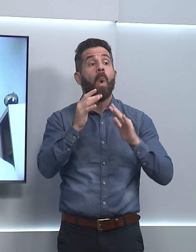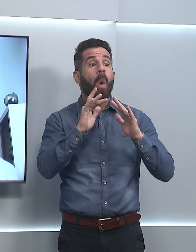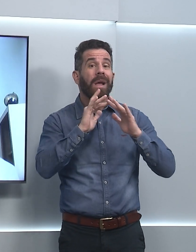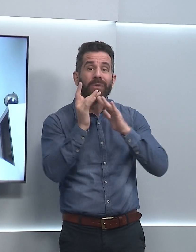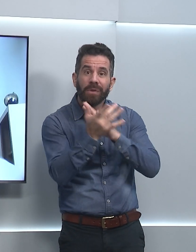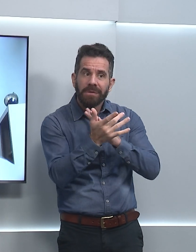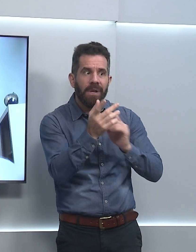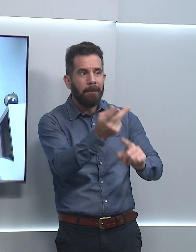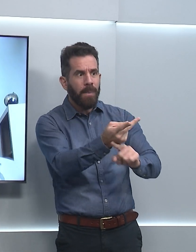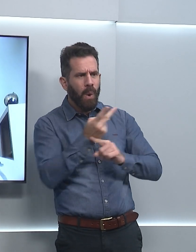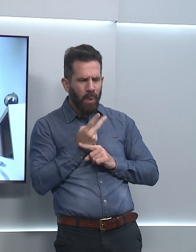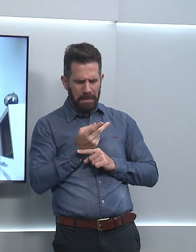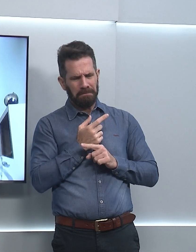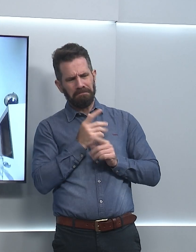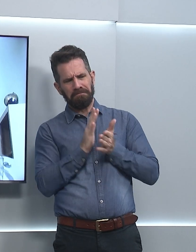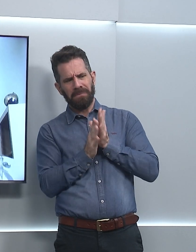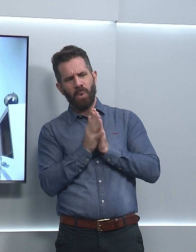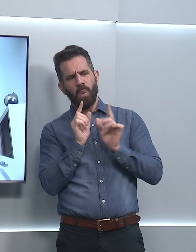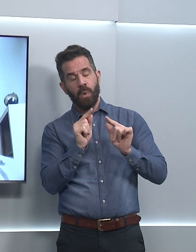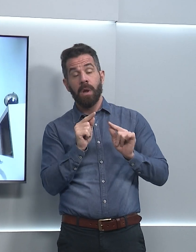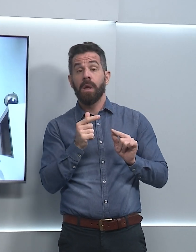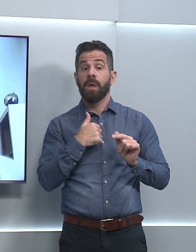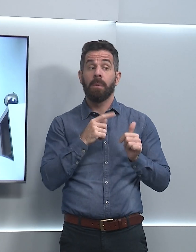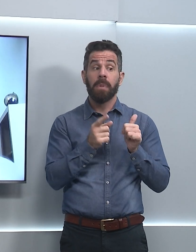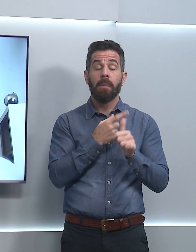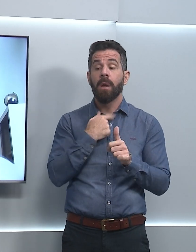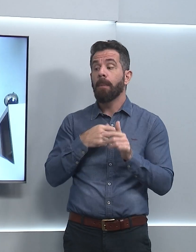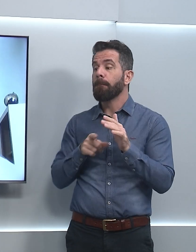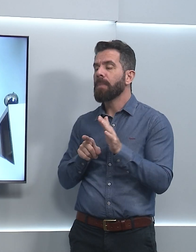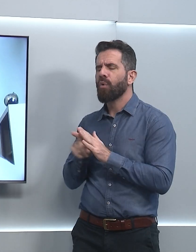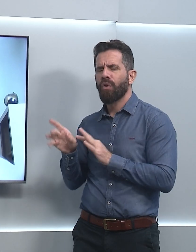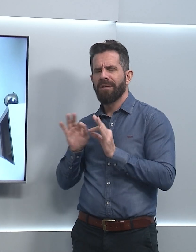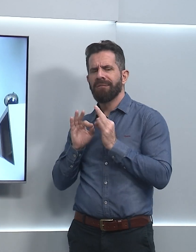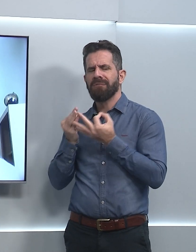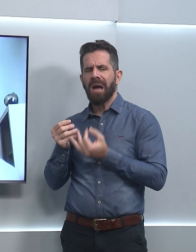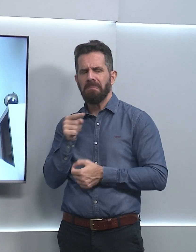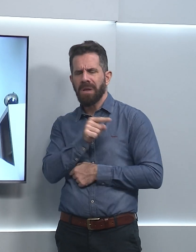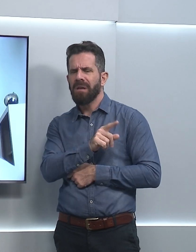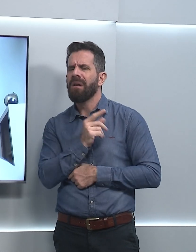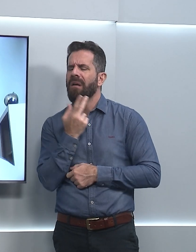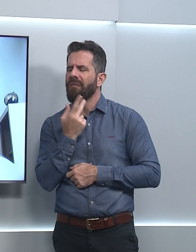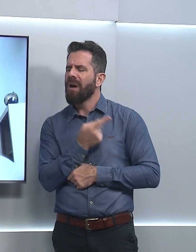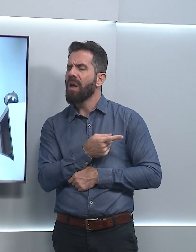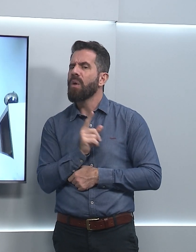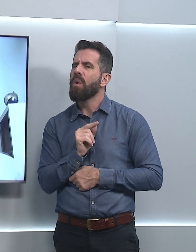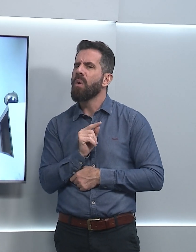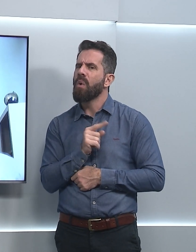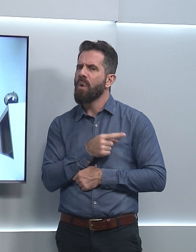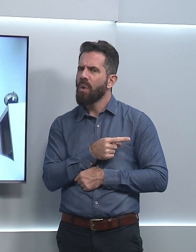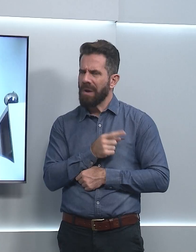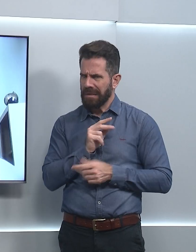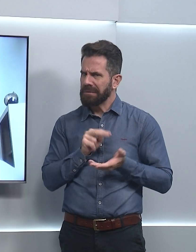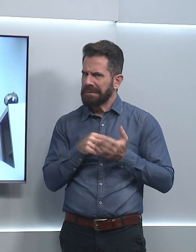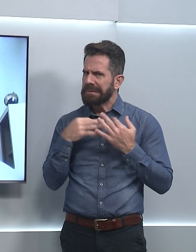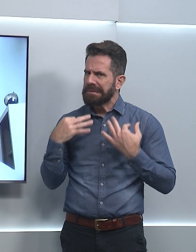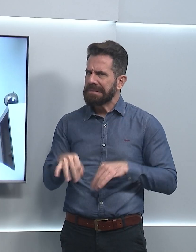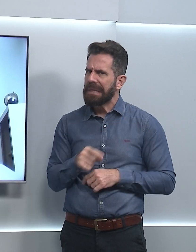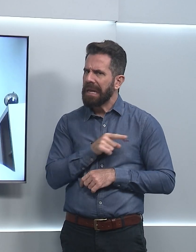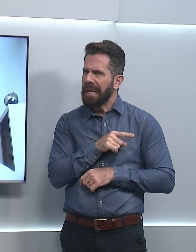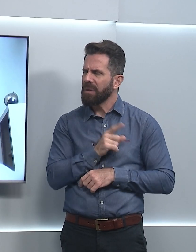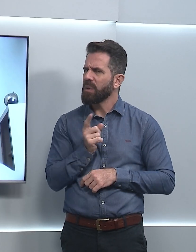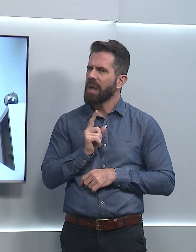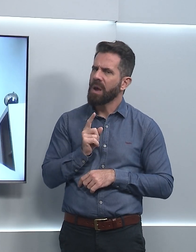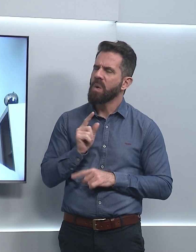algum familiar e procure saber da veracidade desse canal de comunicação.